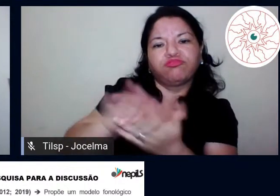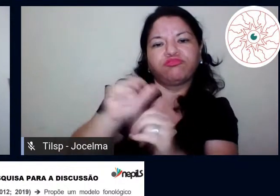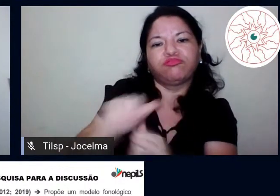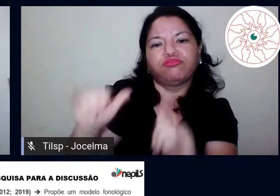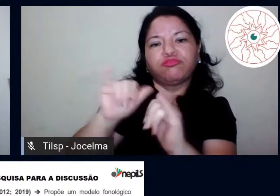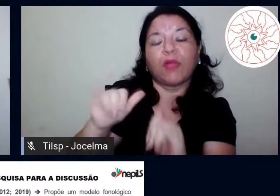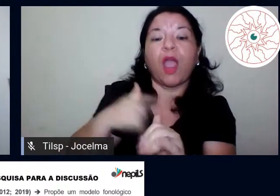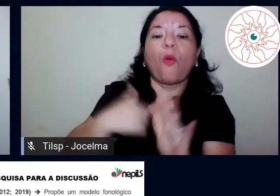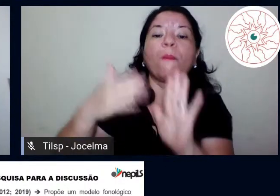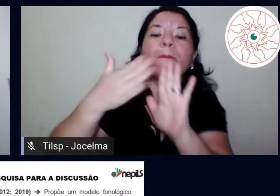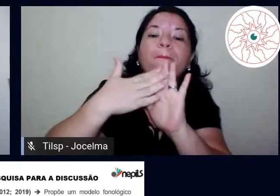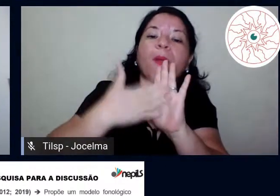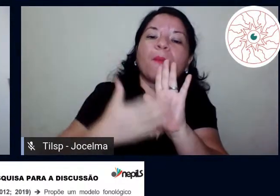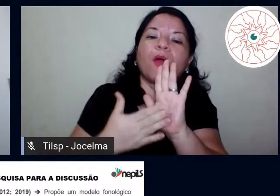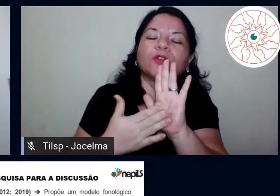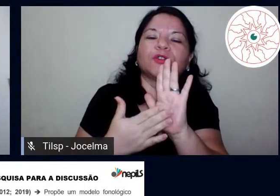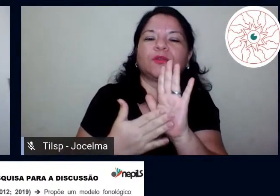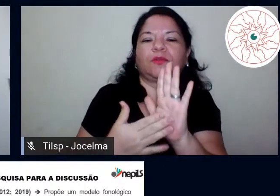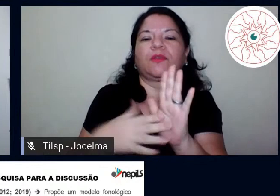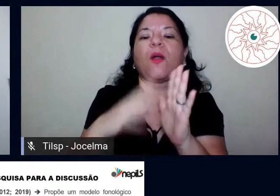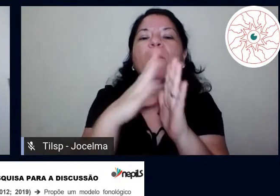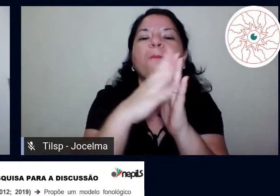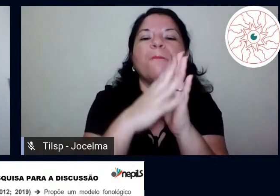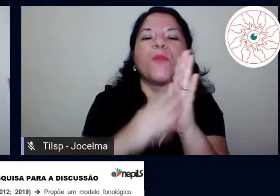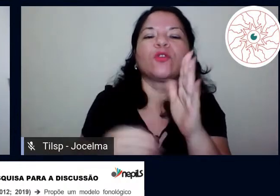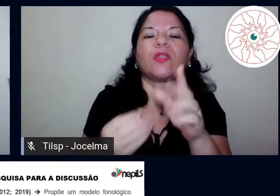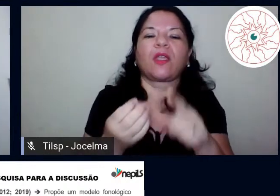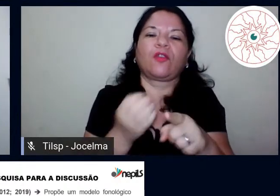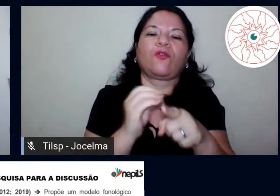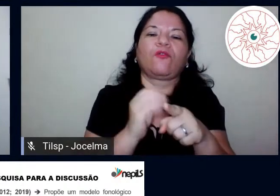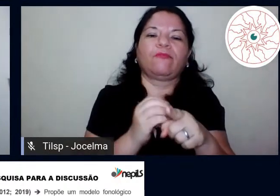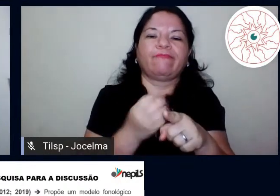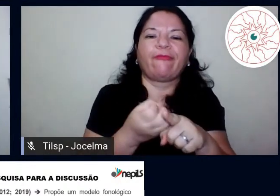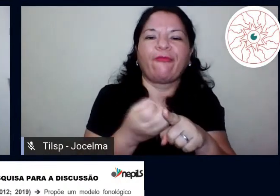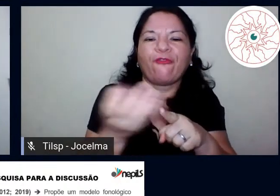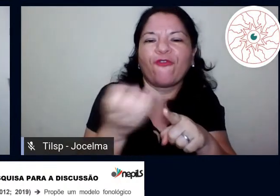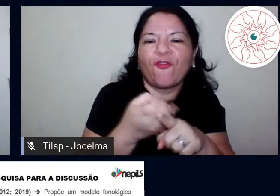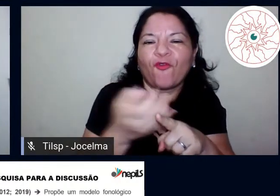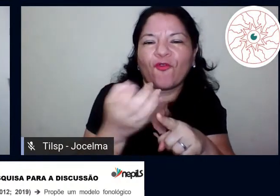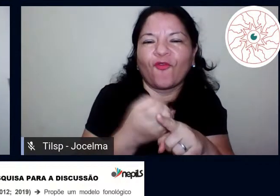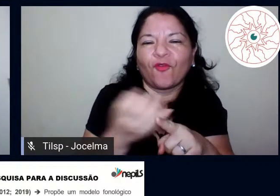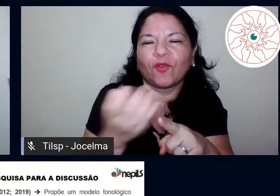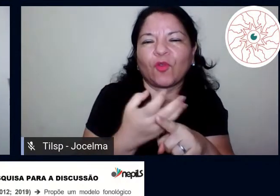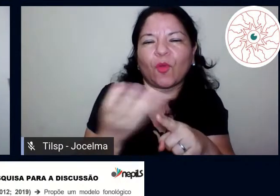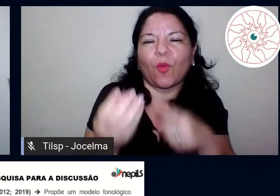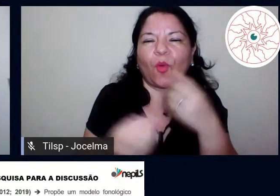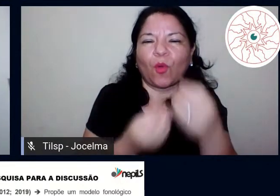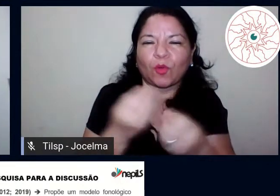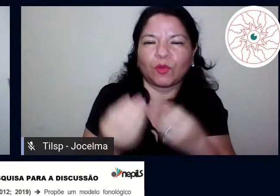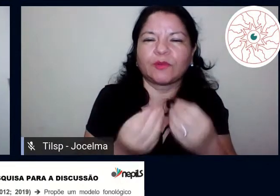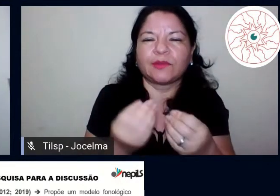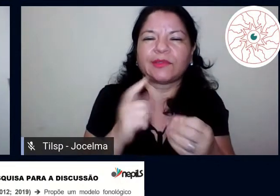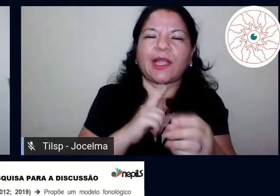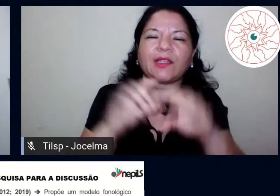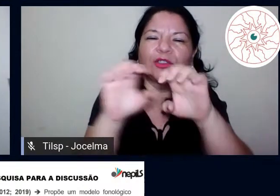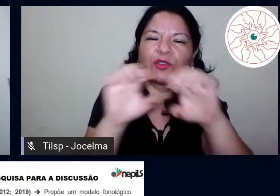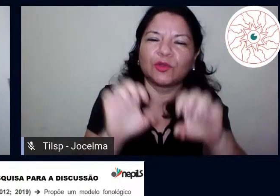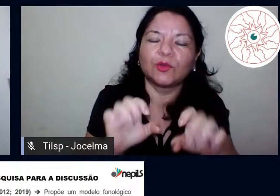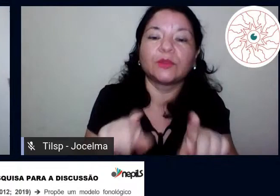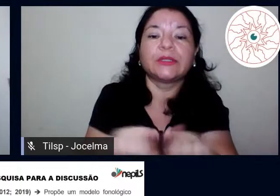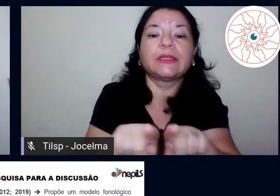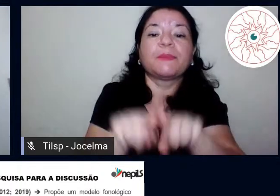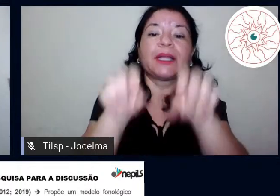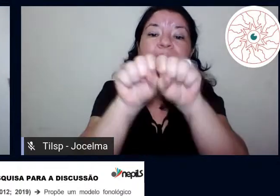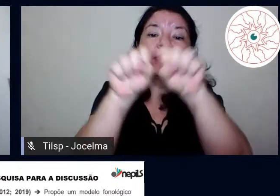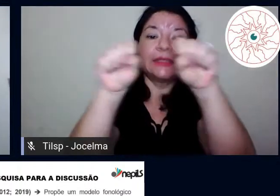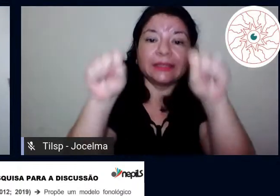modelo fonológico para as línguas de sinais, eu vou chamar de a estrutura ML e o sistema